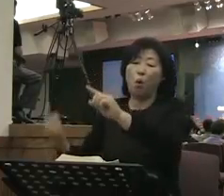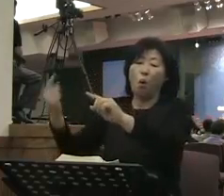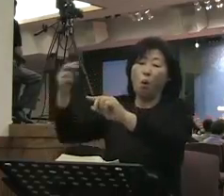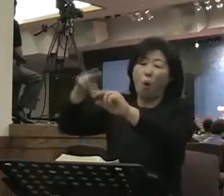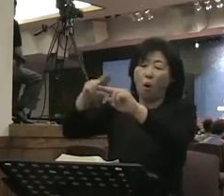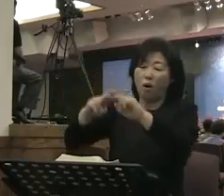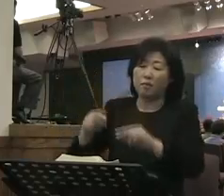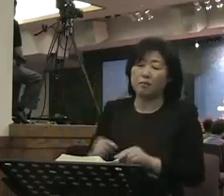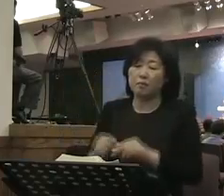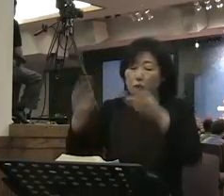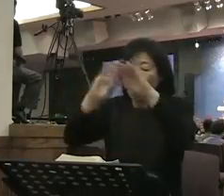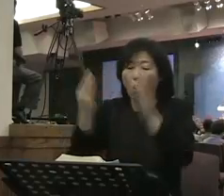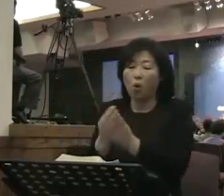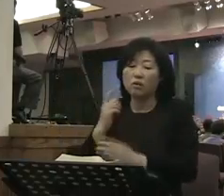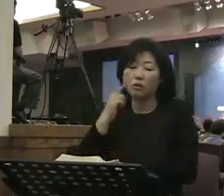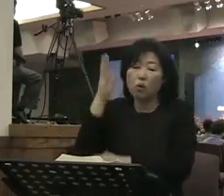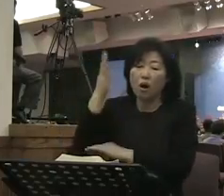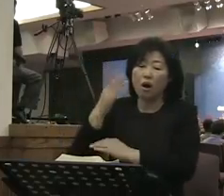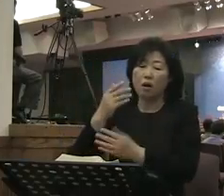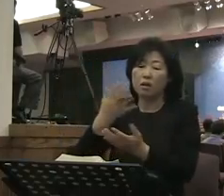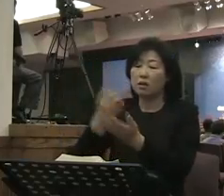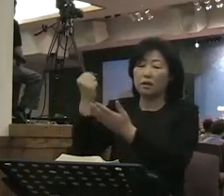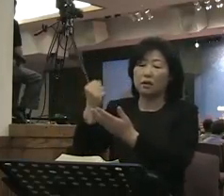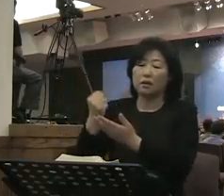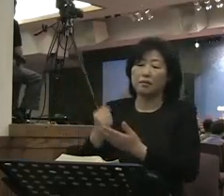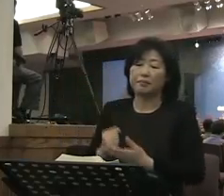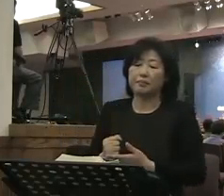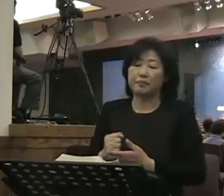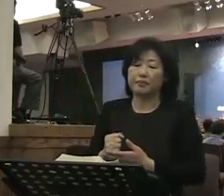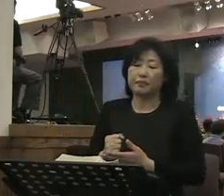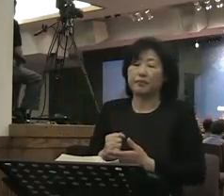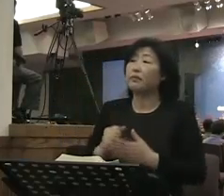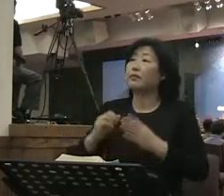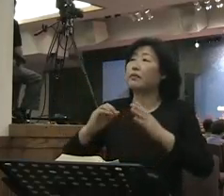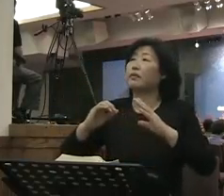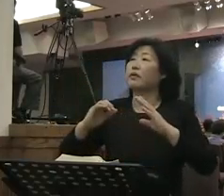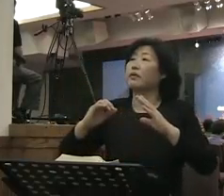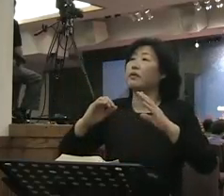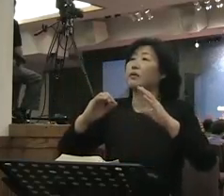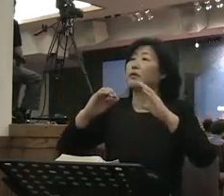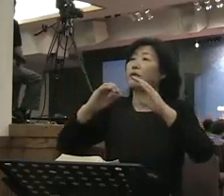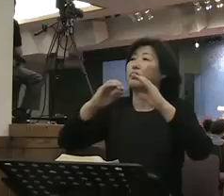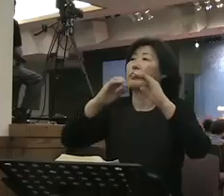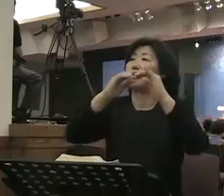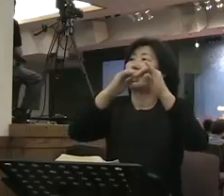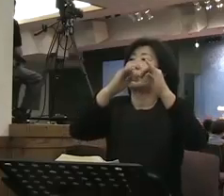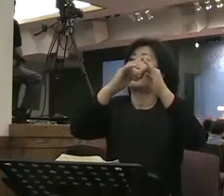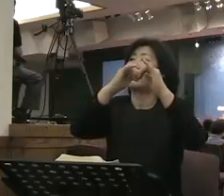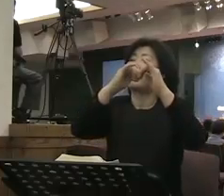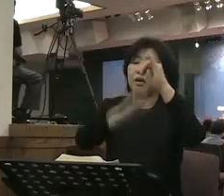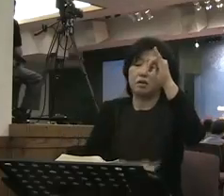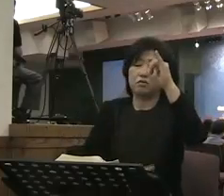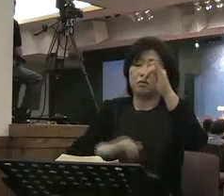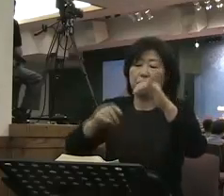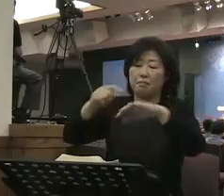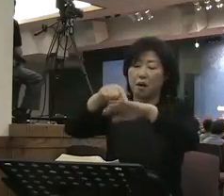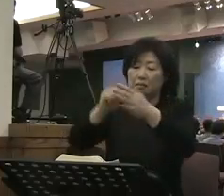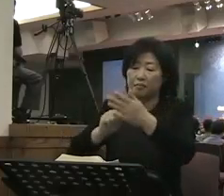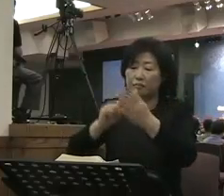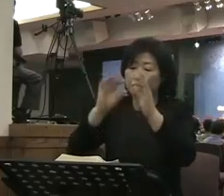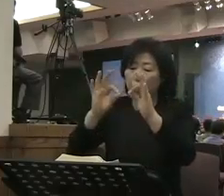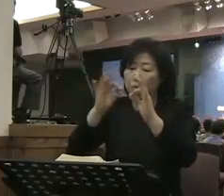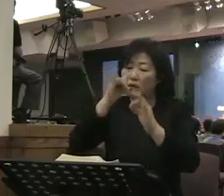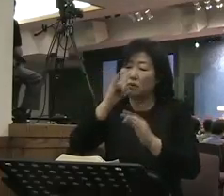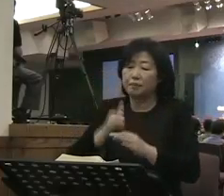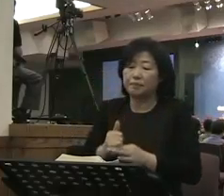모든 영광을 우리가 차지하겠다는 인류의 마음이 보여지고 있습니다. 그러나